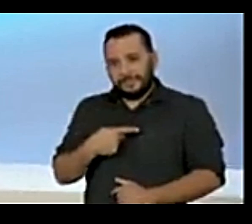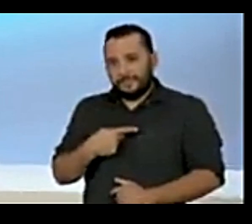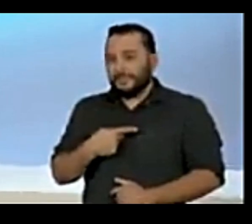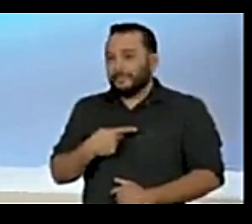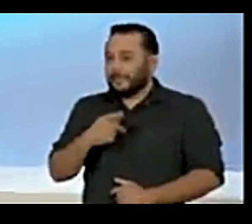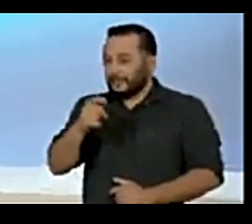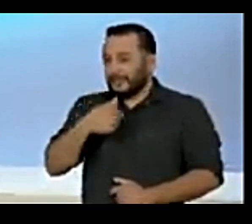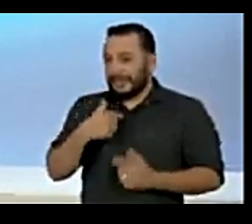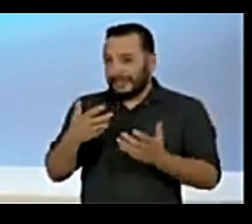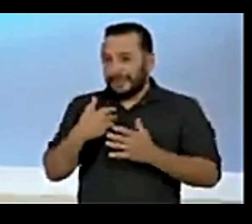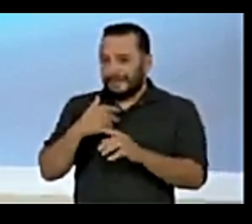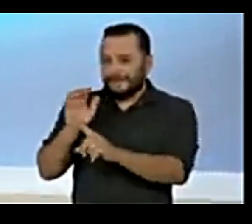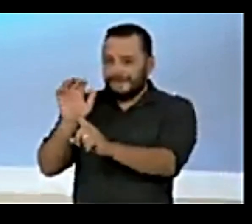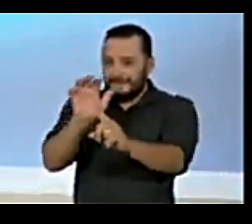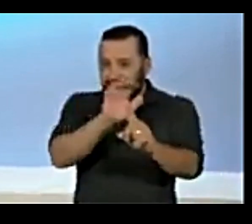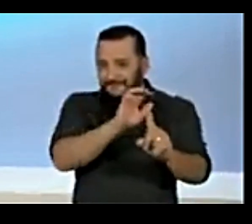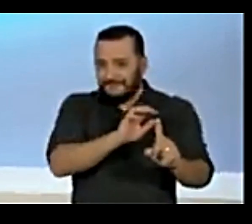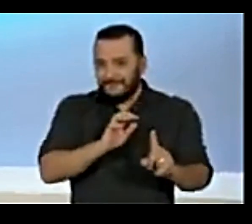voz chegue mais?